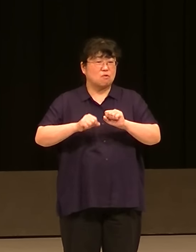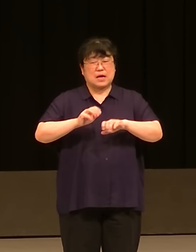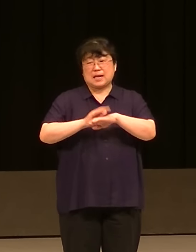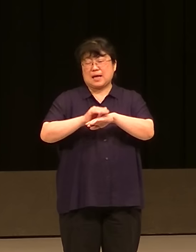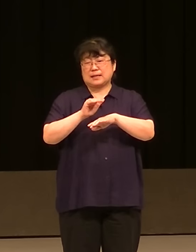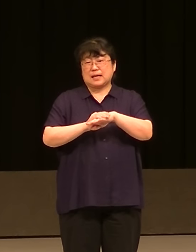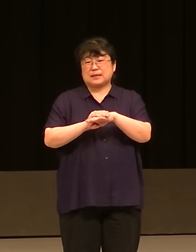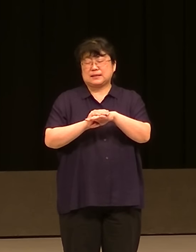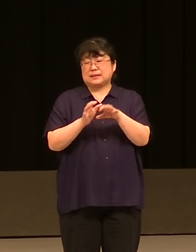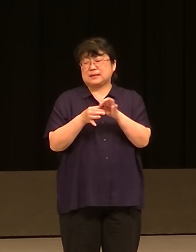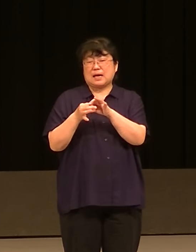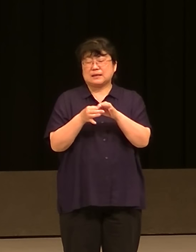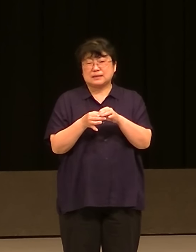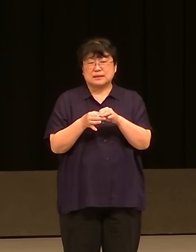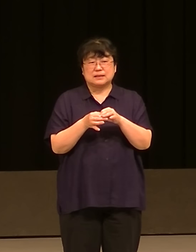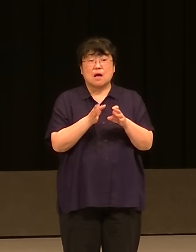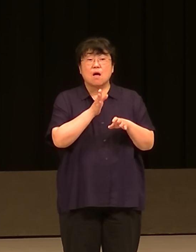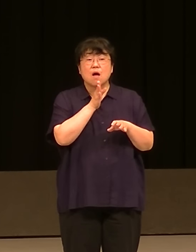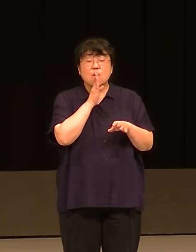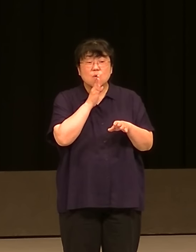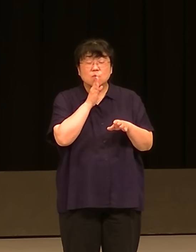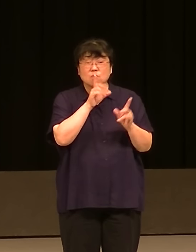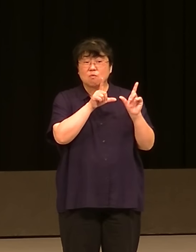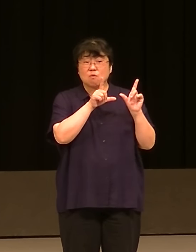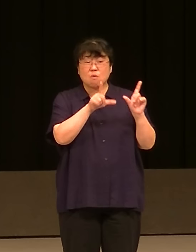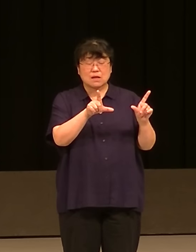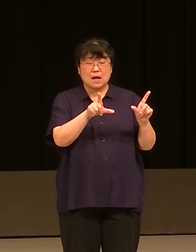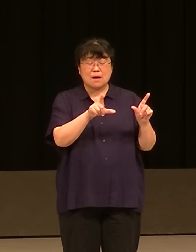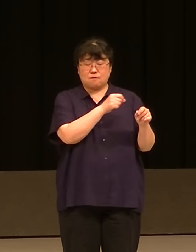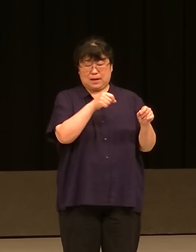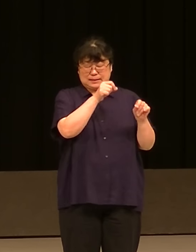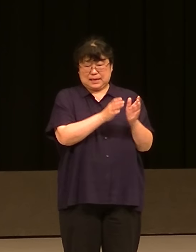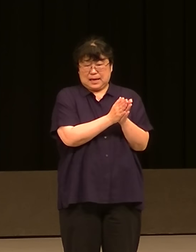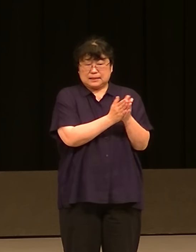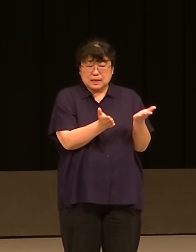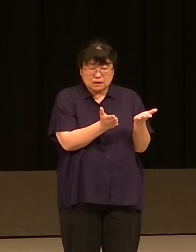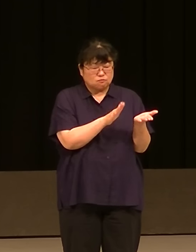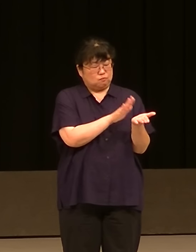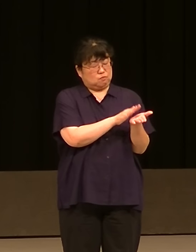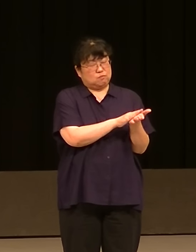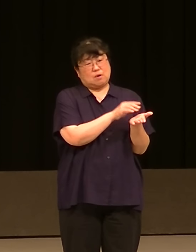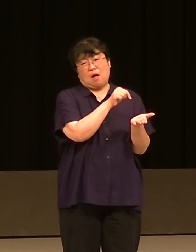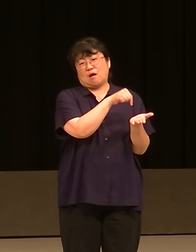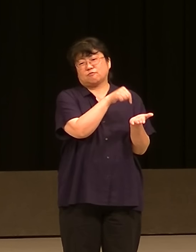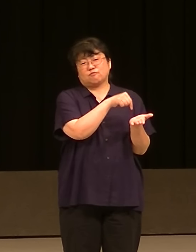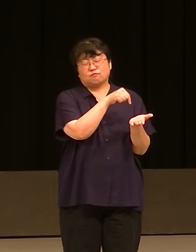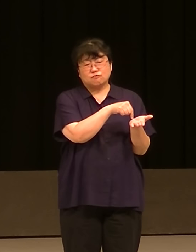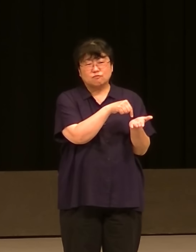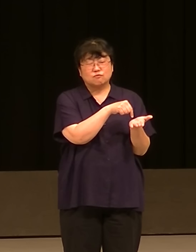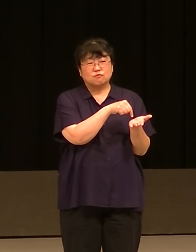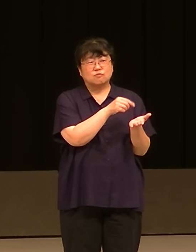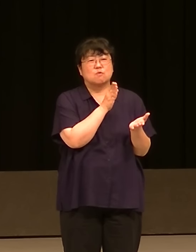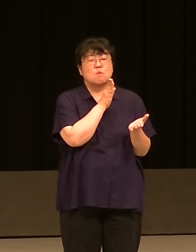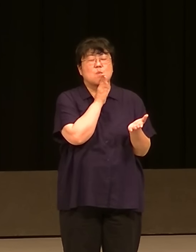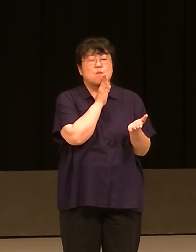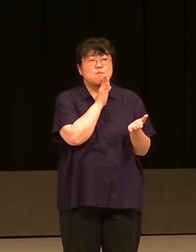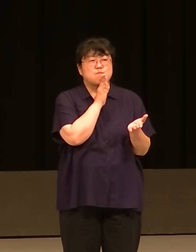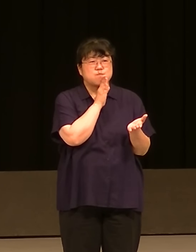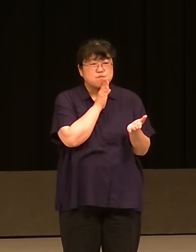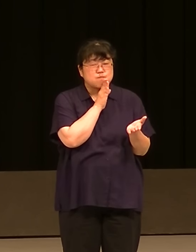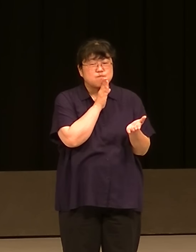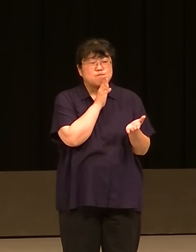に関する本当の答えが聖書の中の随所にあるなということをこう、まあつ